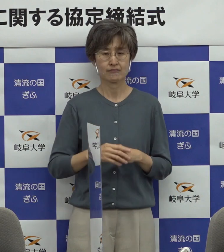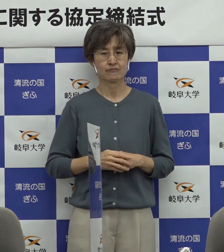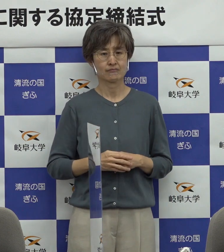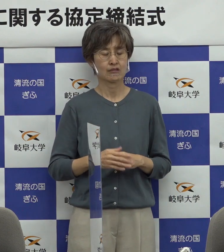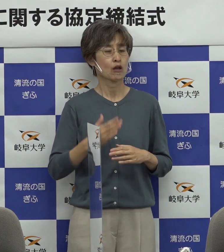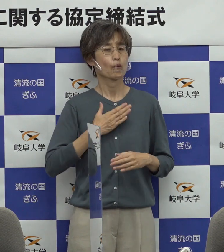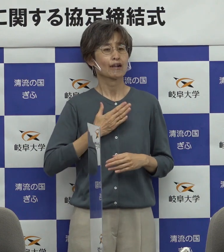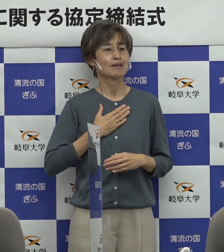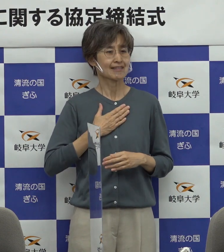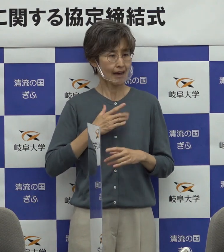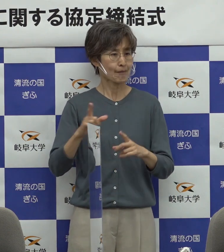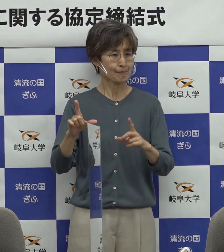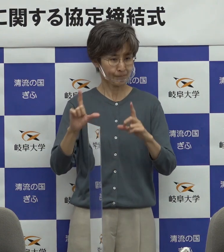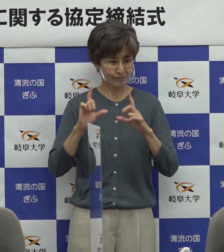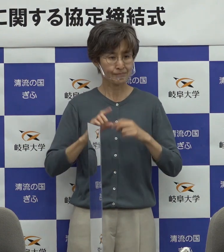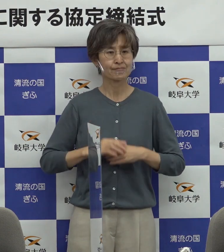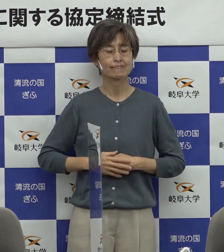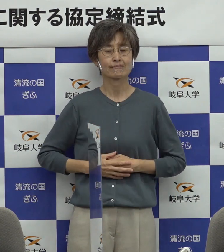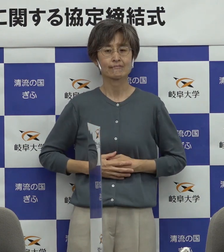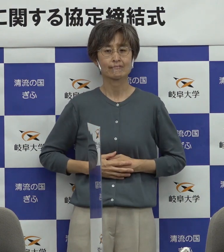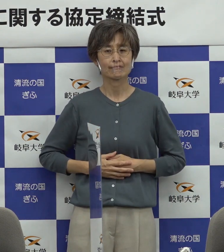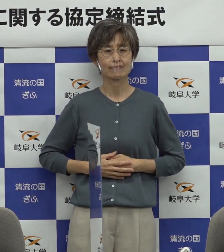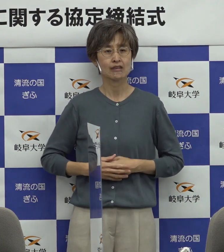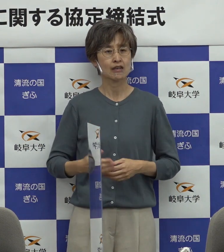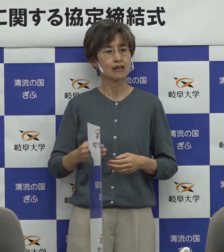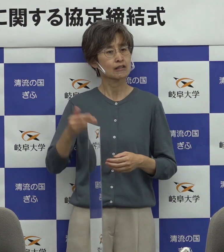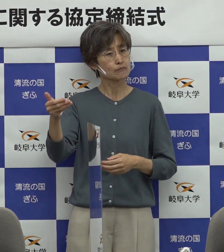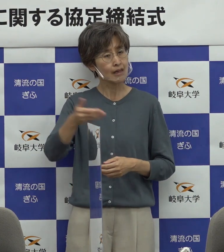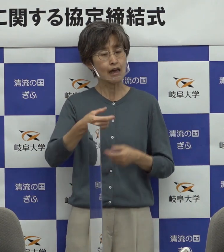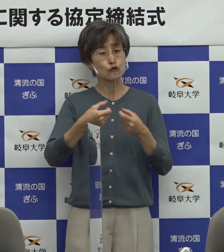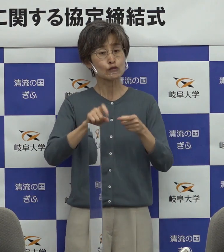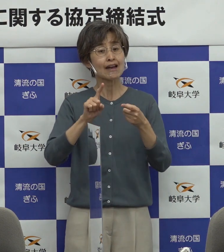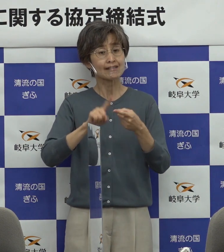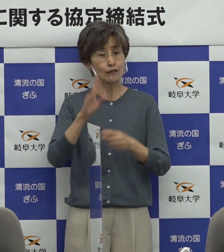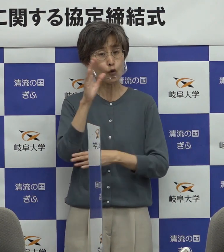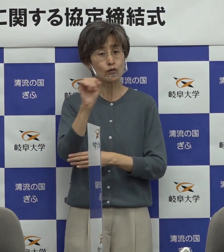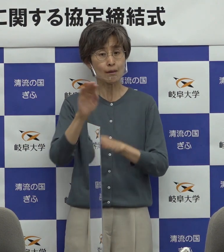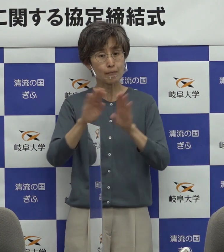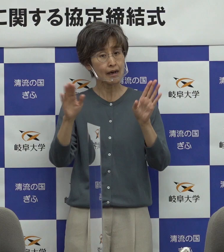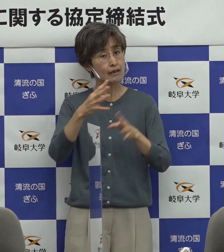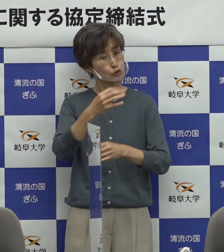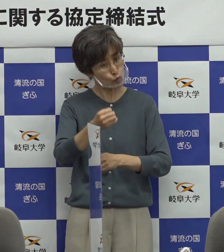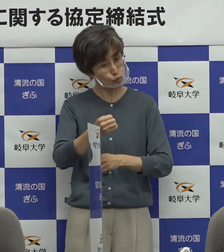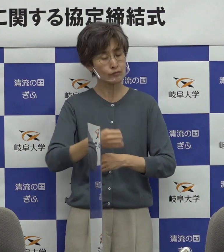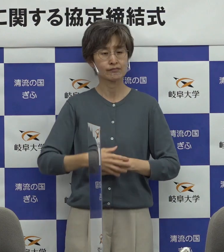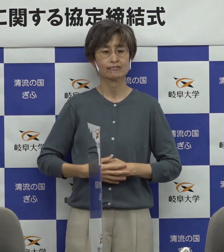わかりました。で具体的に講座はいつから始まるんですか。